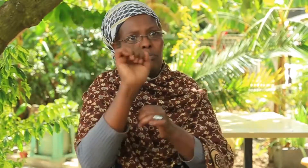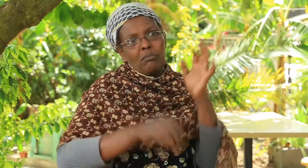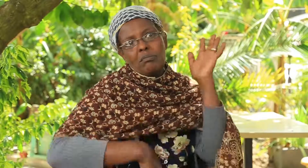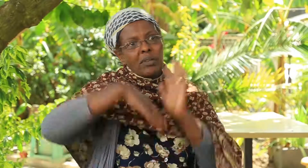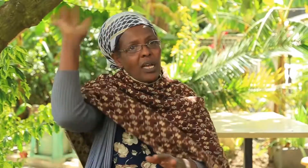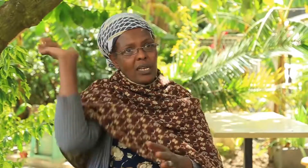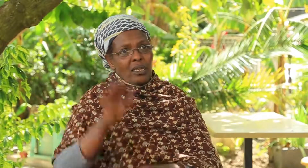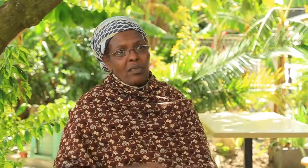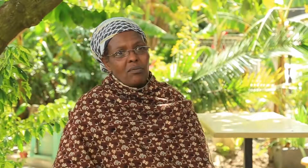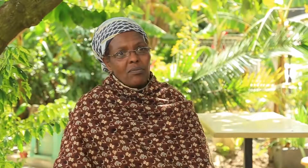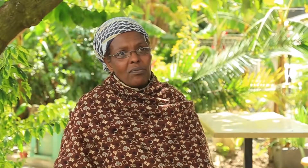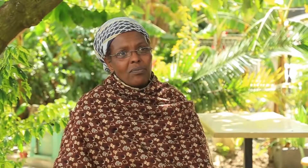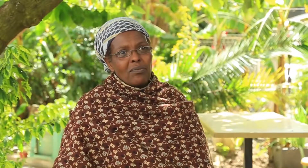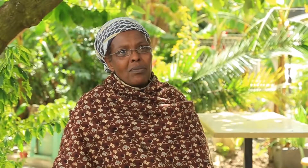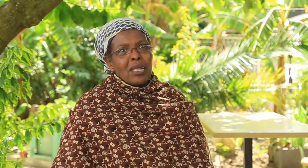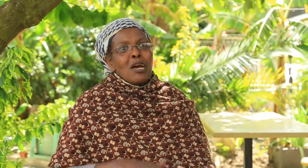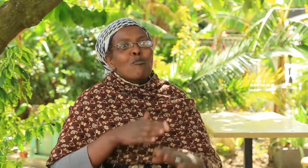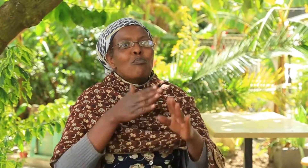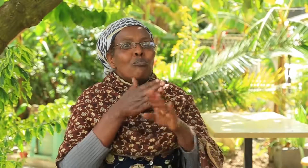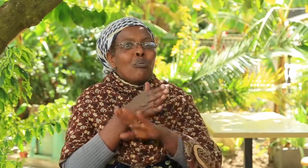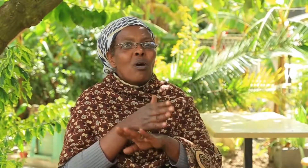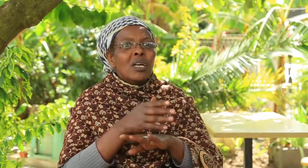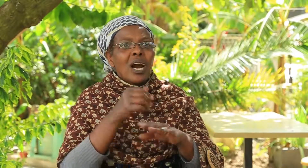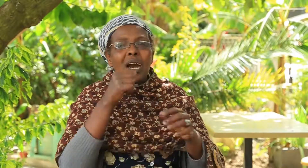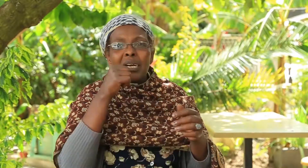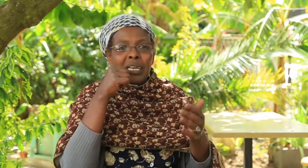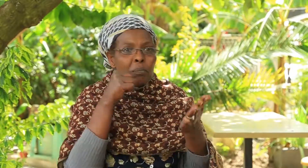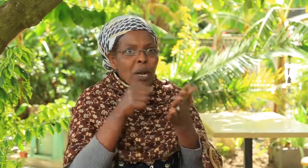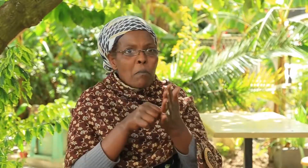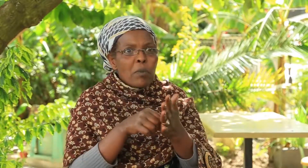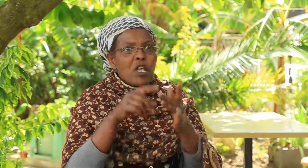እያየኋቸው መኪና ውስጥ አስገብተዋቸው ይዟቸው ሄዱ።